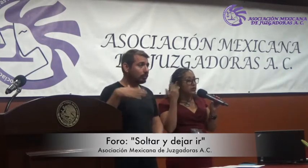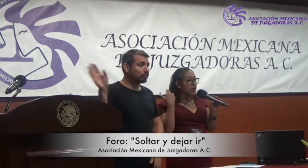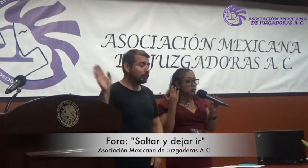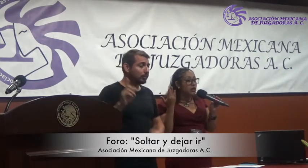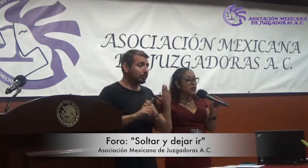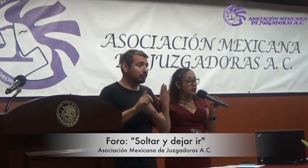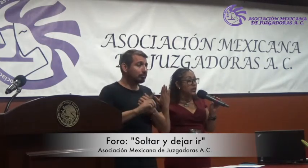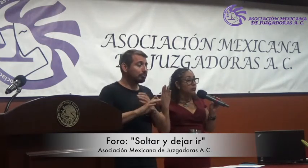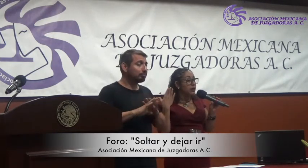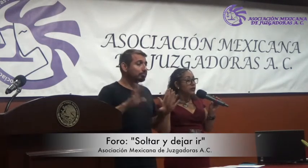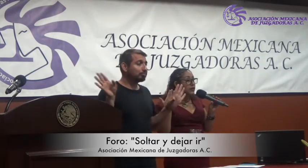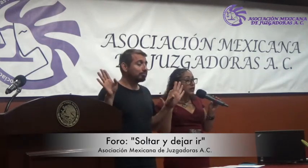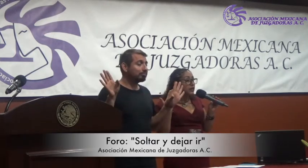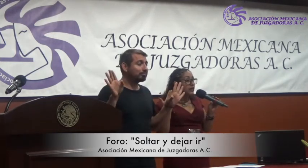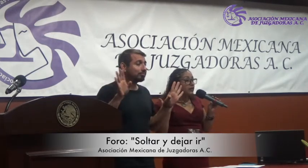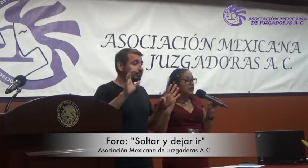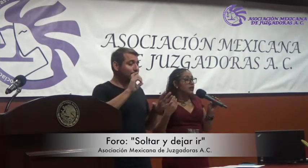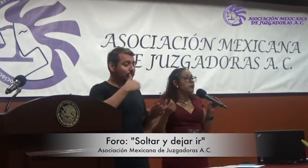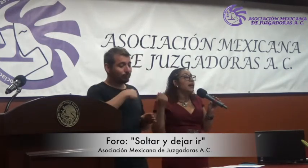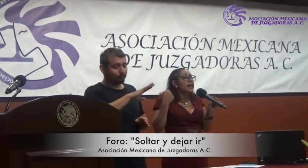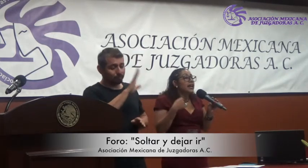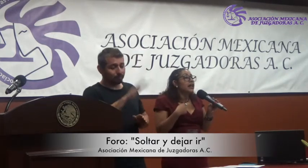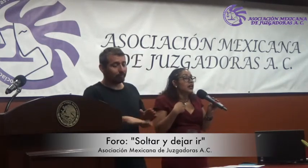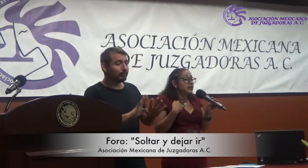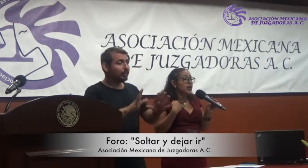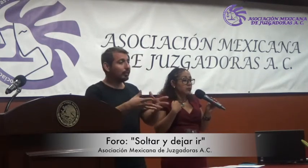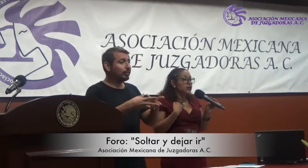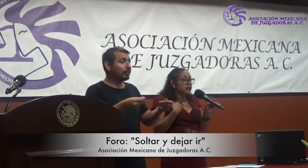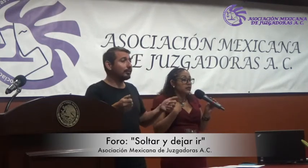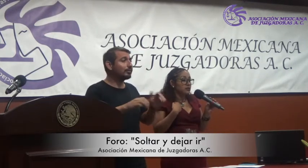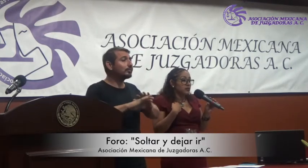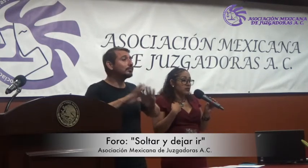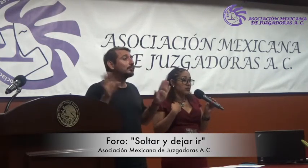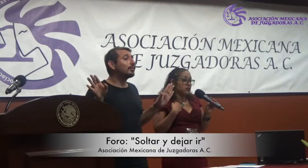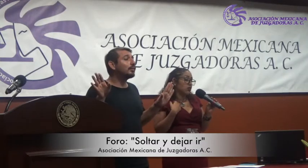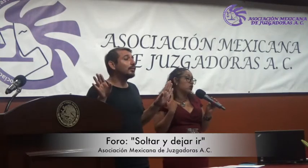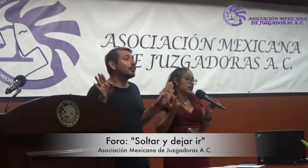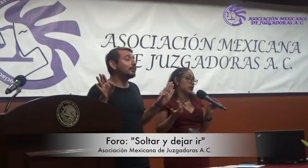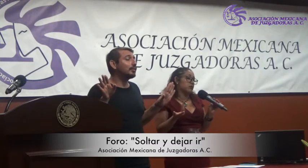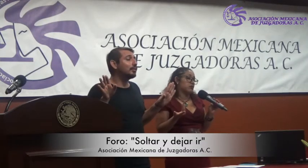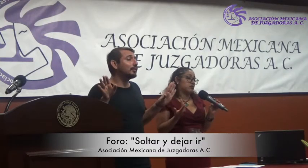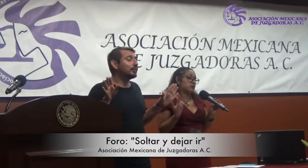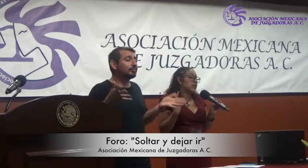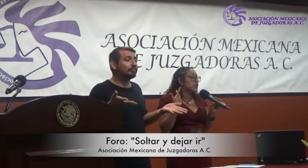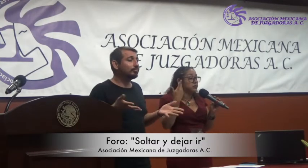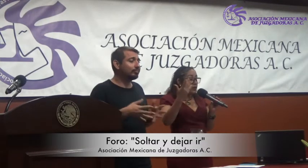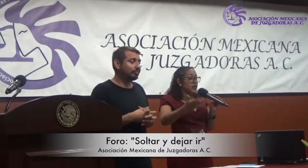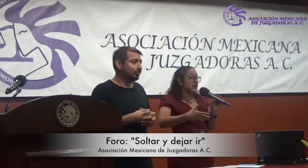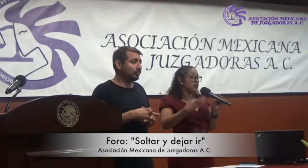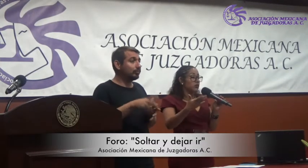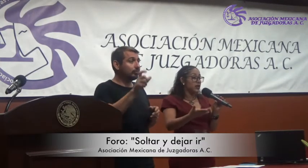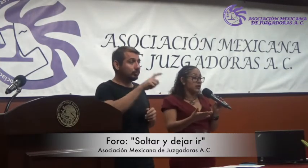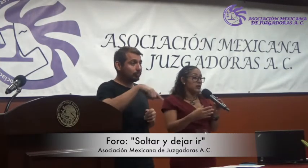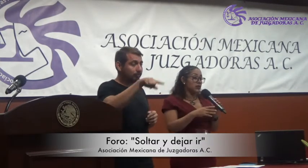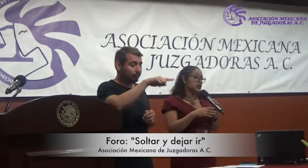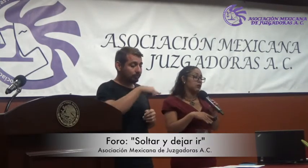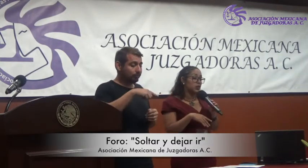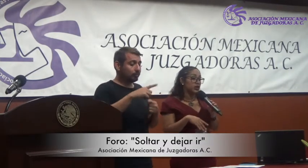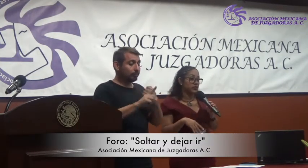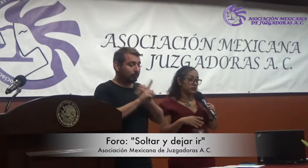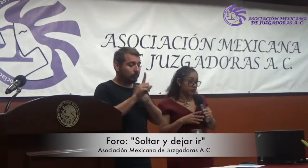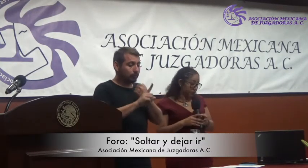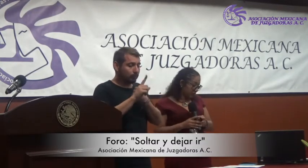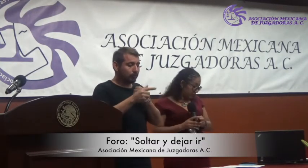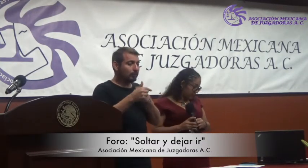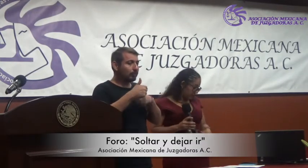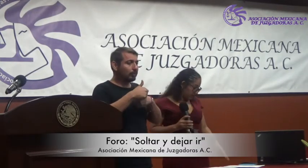viven nuestra muerte, nuestra partida, van a cargar también todo el tiempo, mientras puedan resolver este